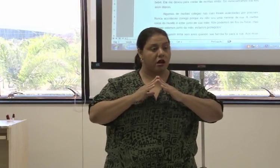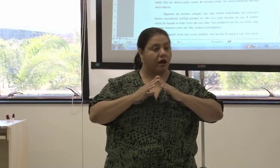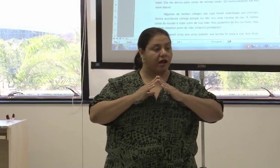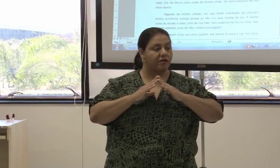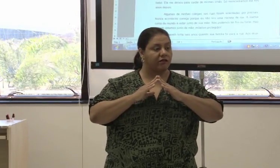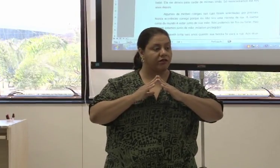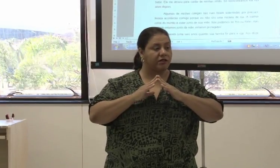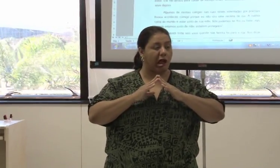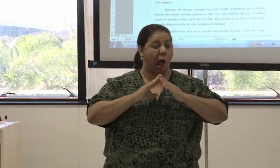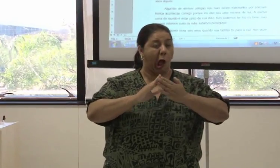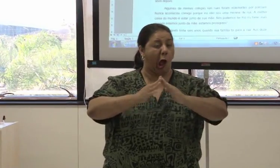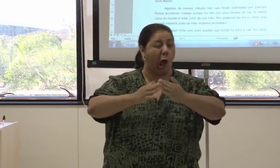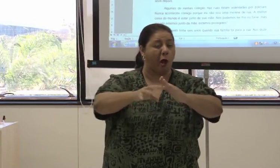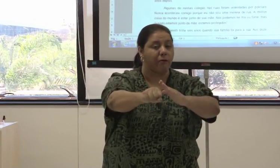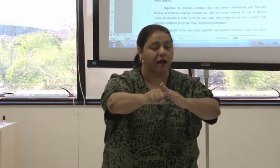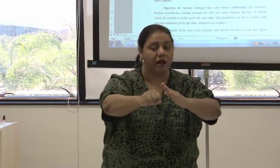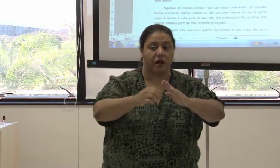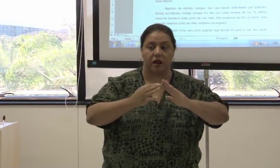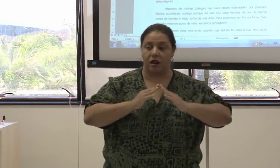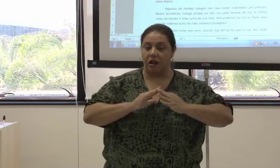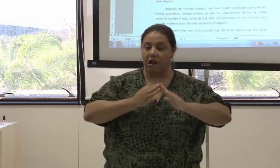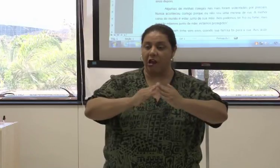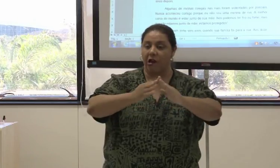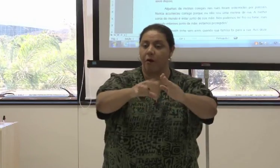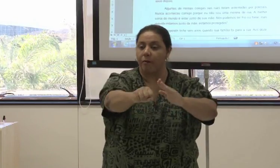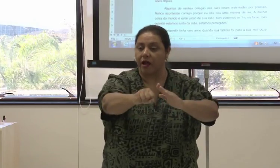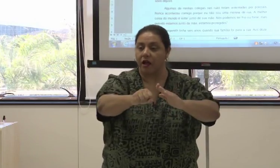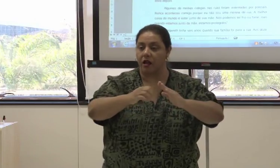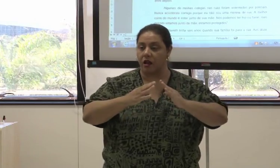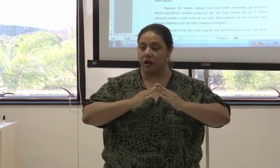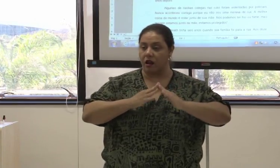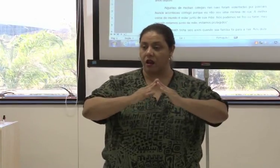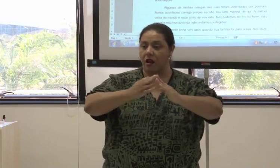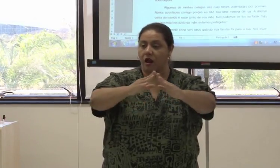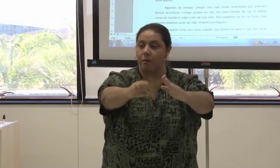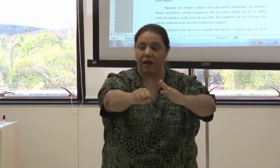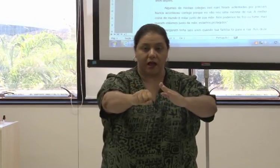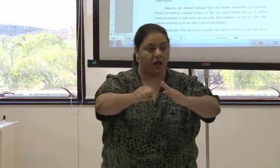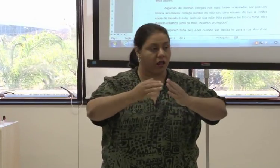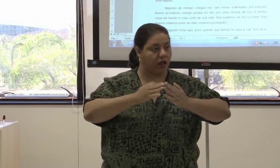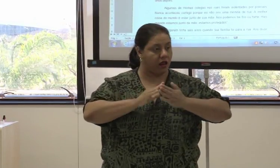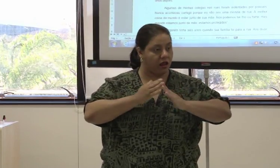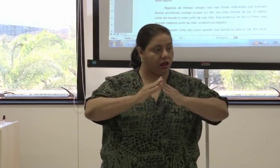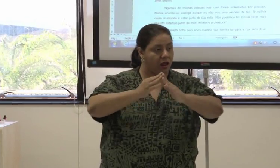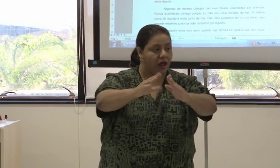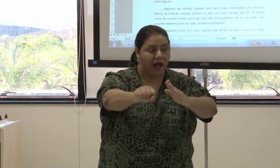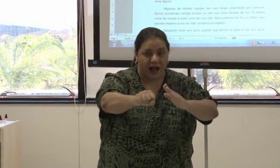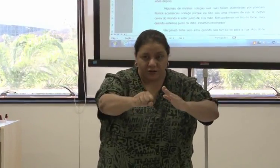Aí você vai fazer? Pega. Pega. Pega.